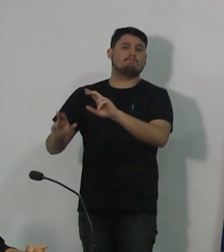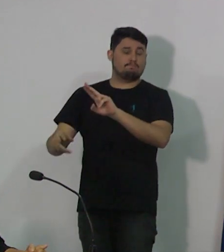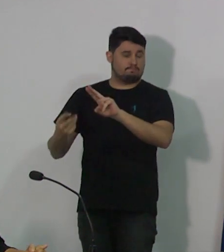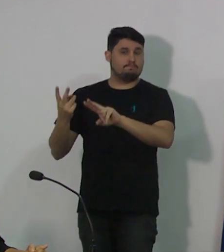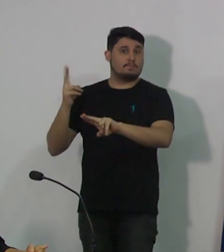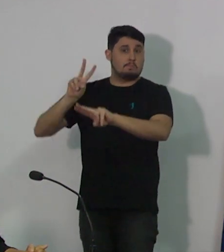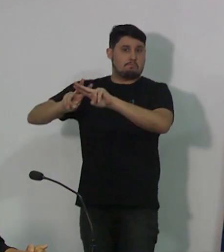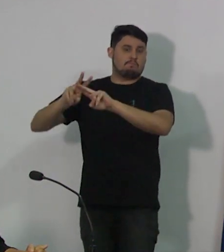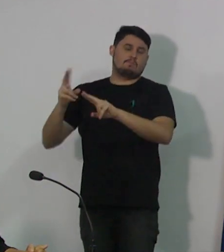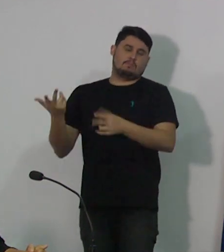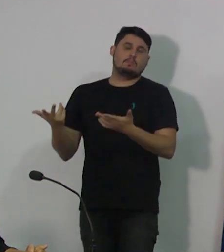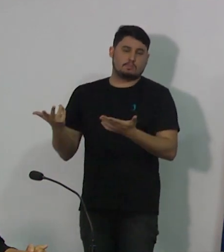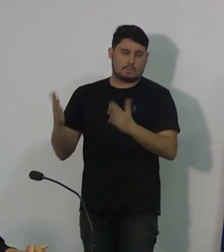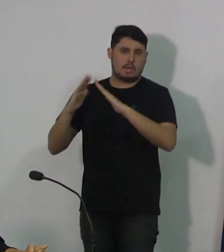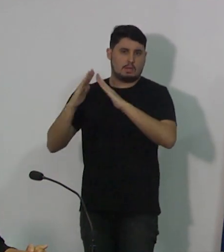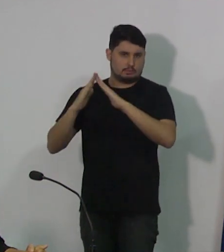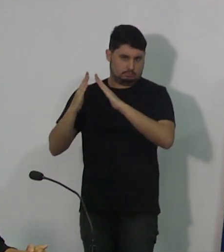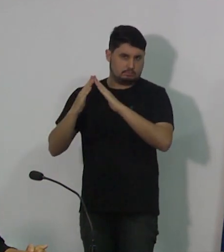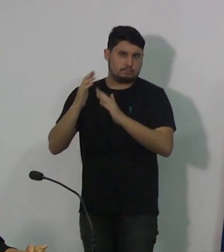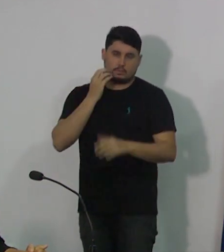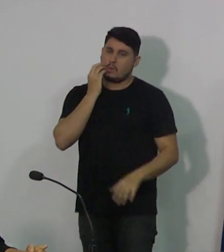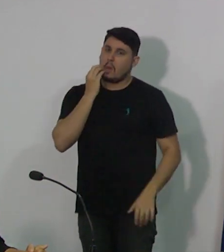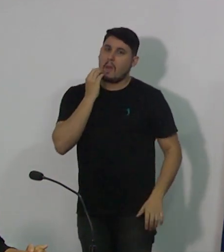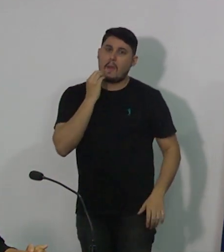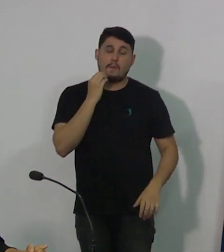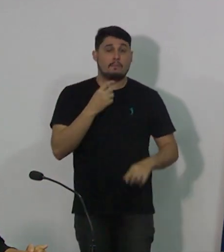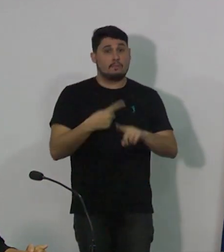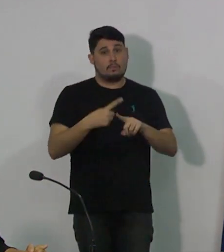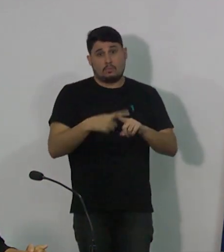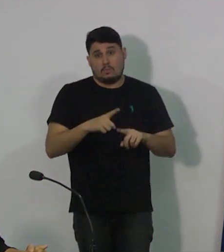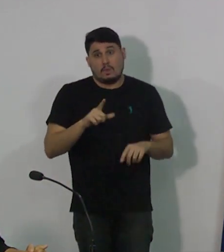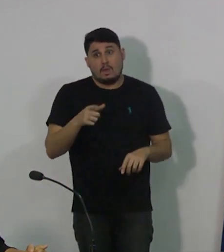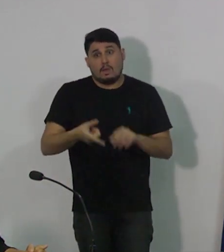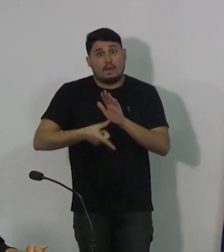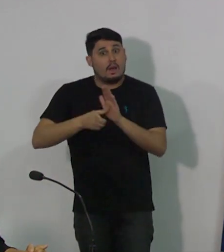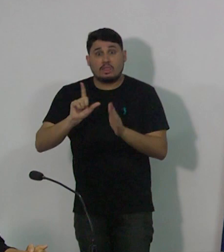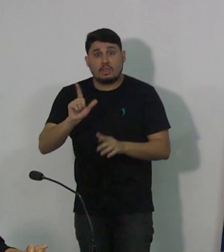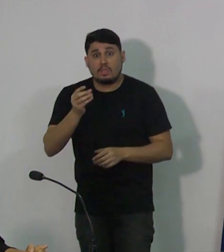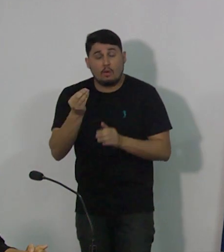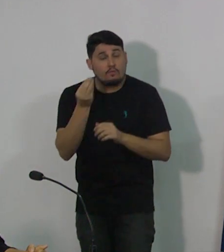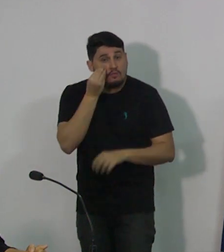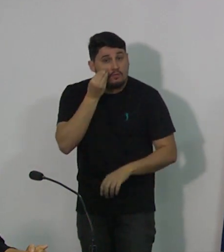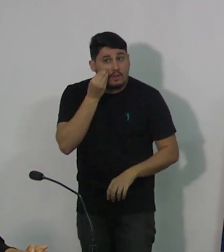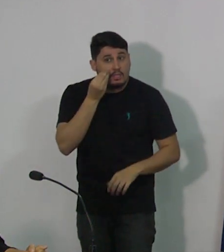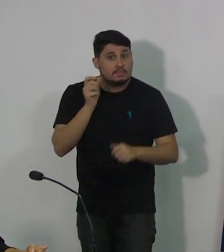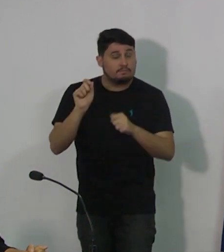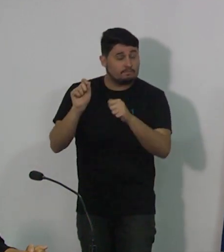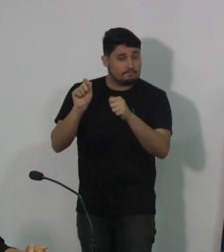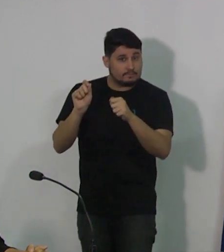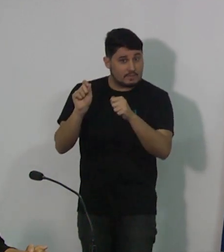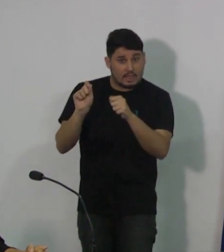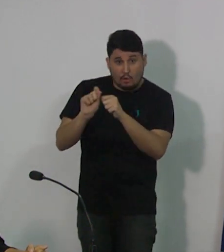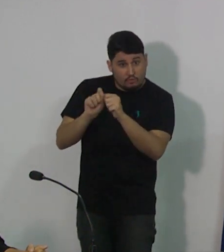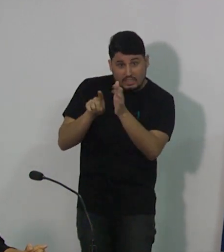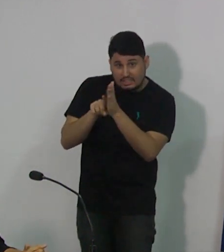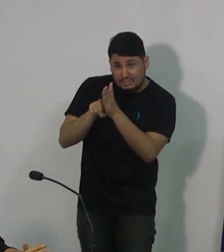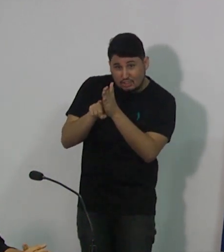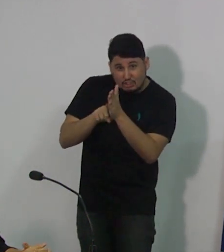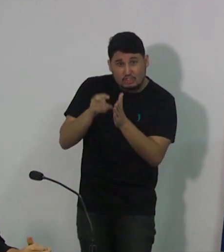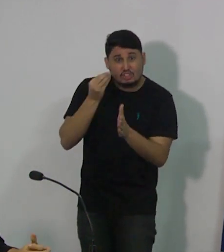ela entrou como sendo suspeita, mesmo sem ter feito o teste, ela já entrou naquele rol de pacientes em isolamento, que a gente